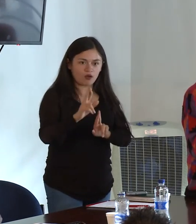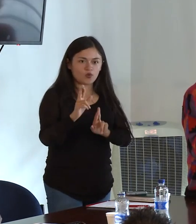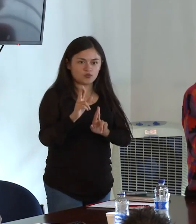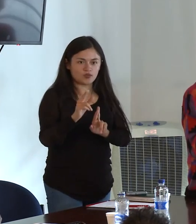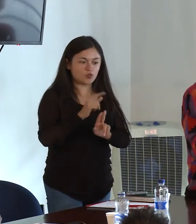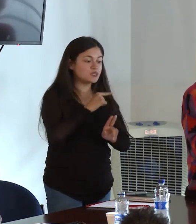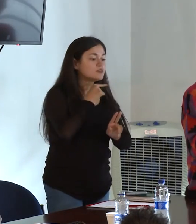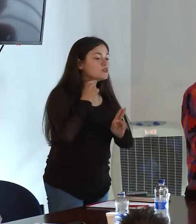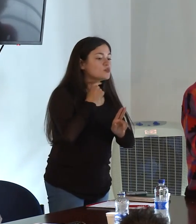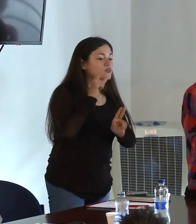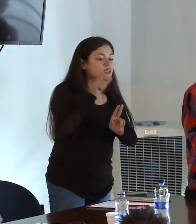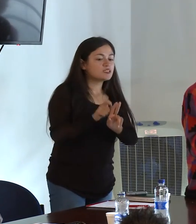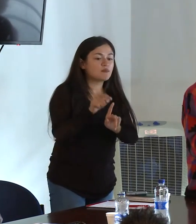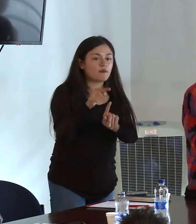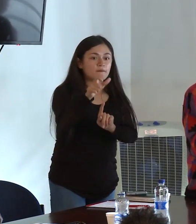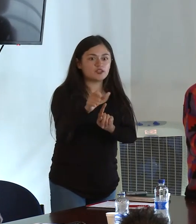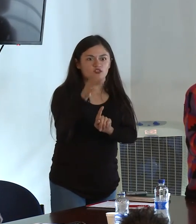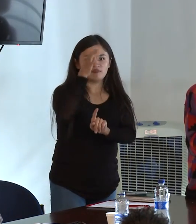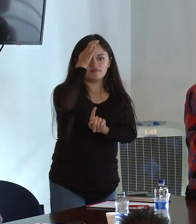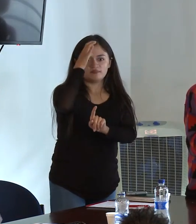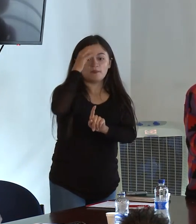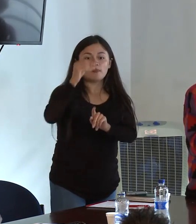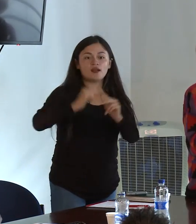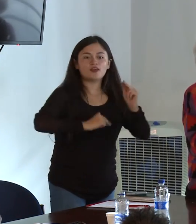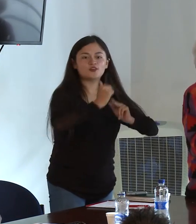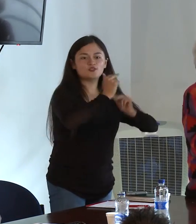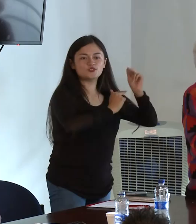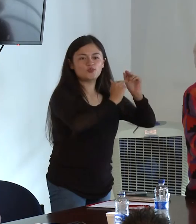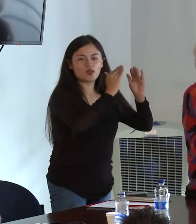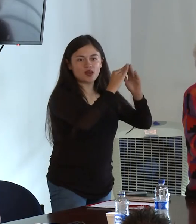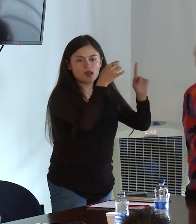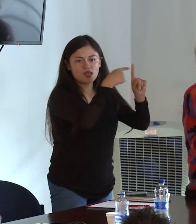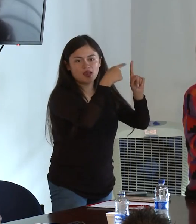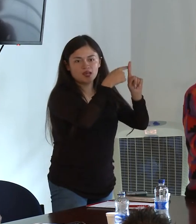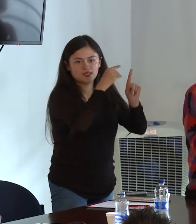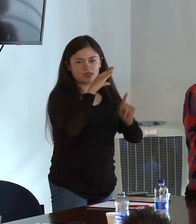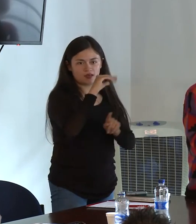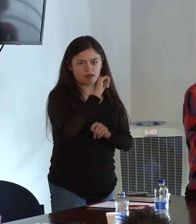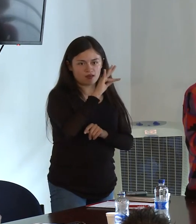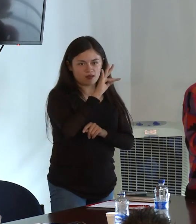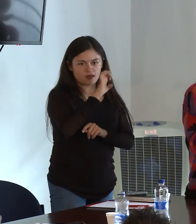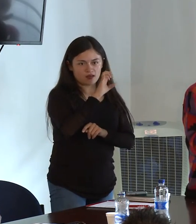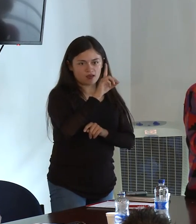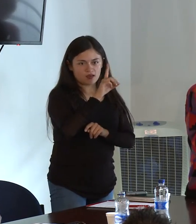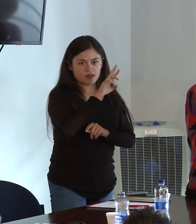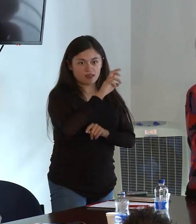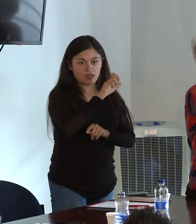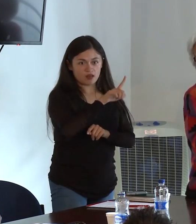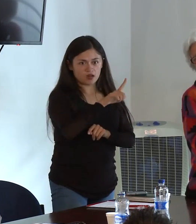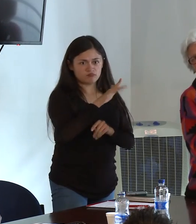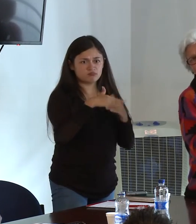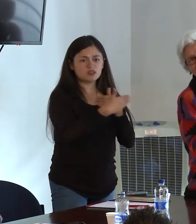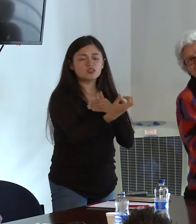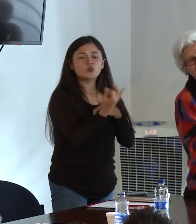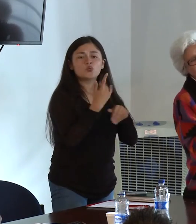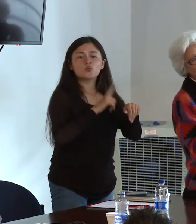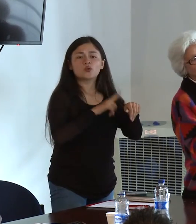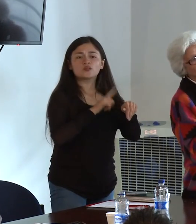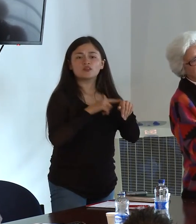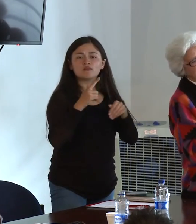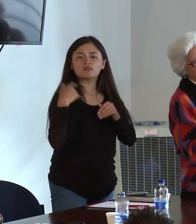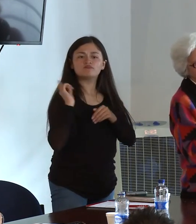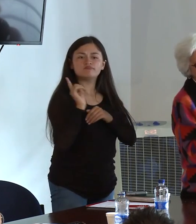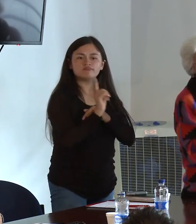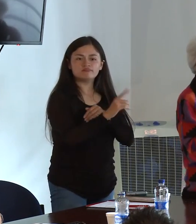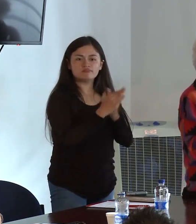preguntaba, ya se planteaba la construcción de las catedrales, que una vez decidido pudieran durar 300 años, eso no importaba, pero habían decidido hacer